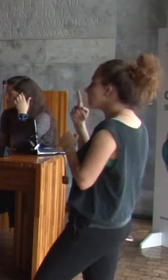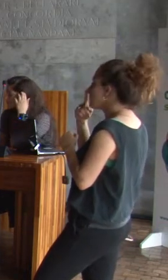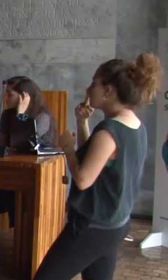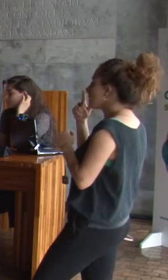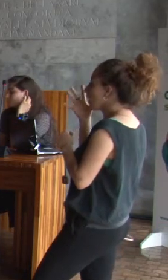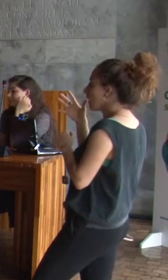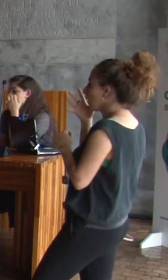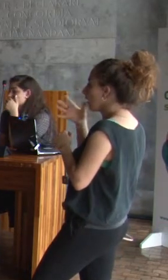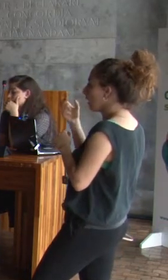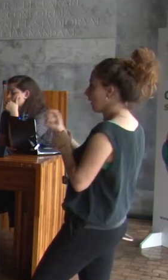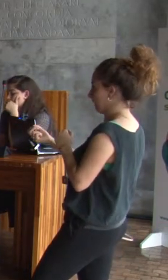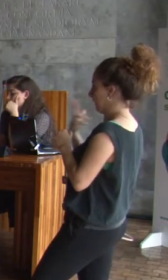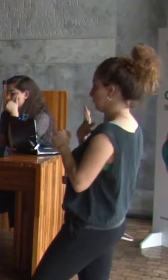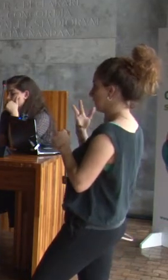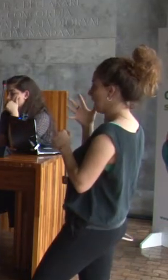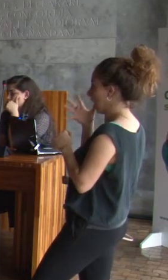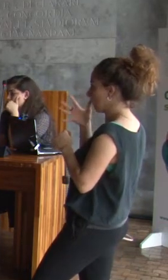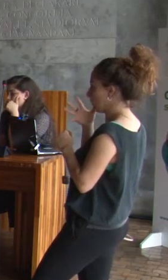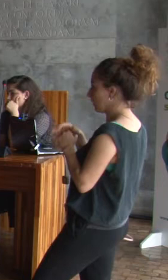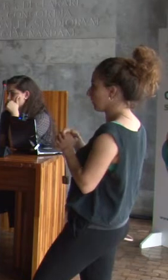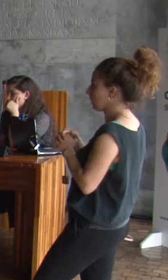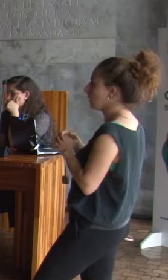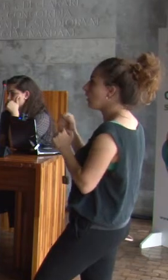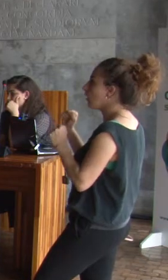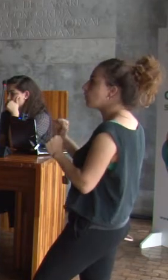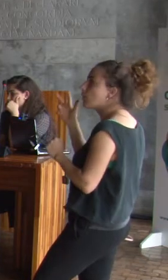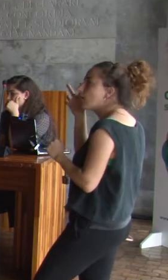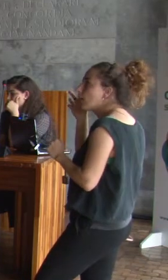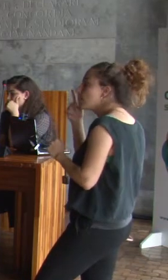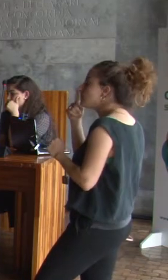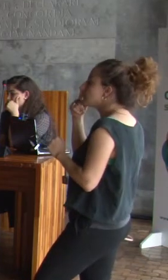falling in. You can really hear and smell the water here.